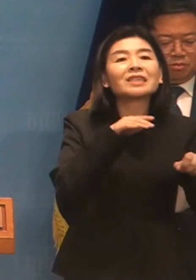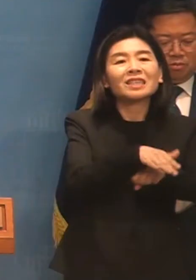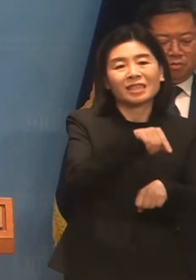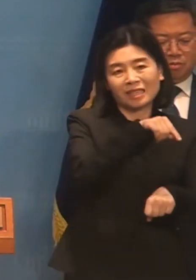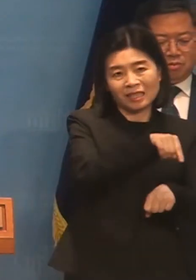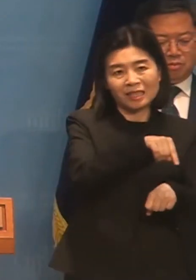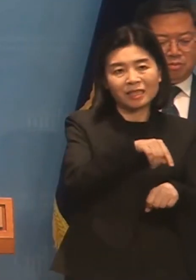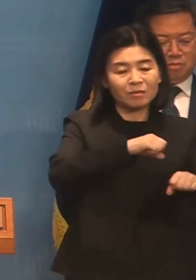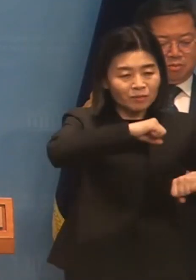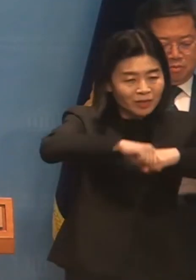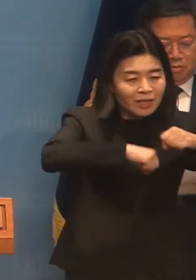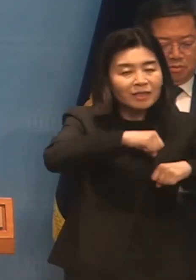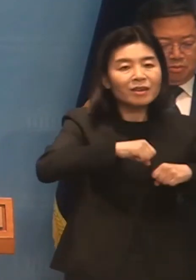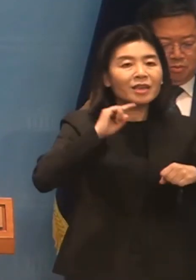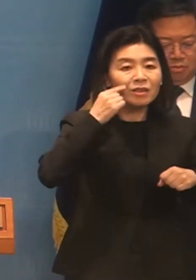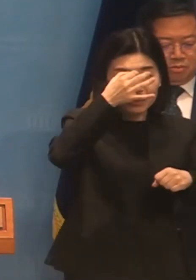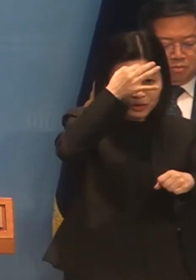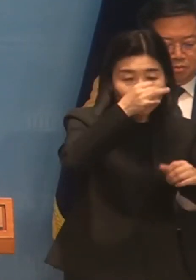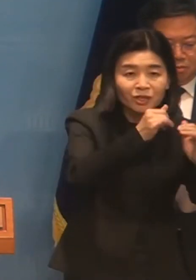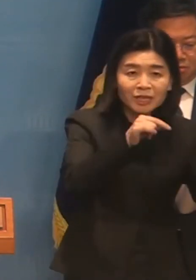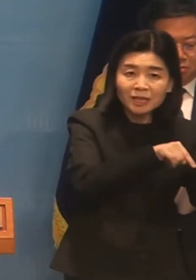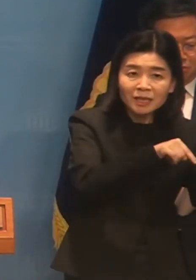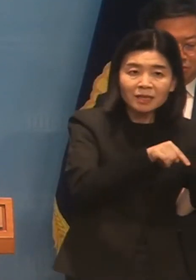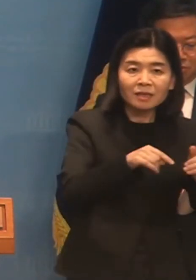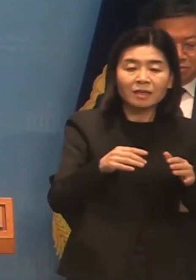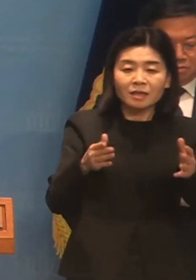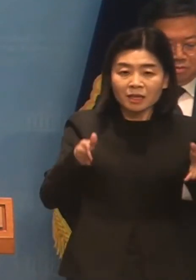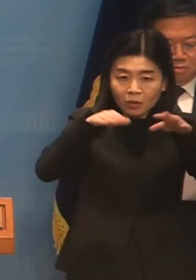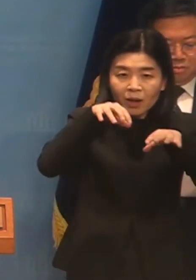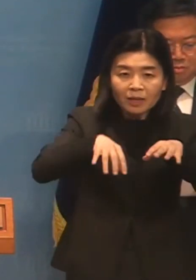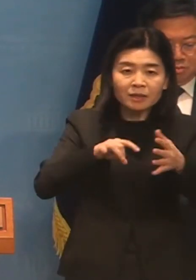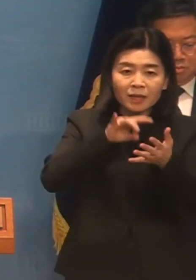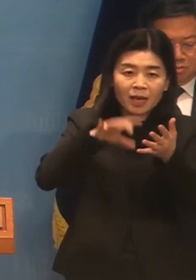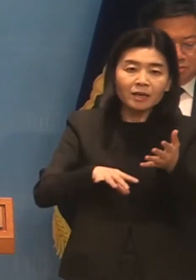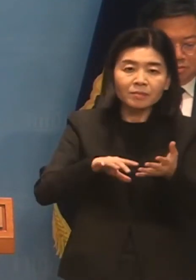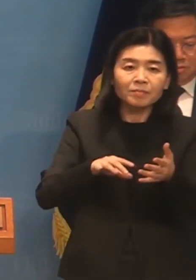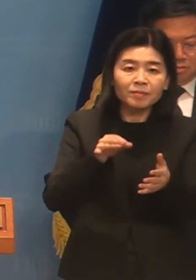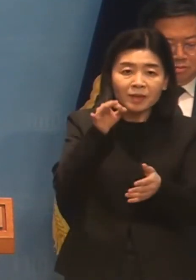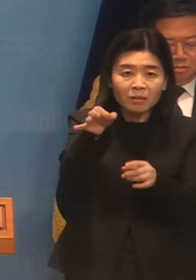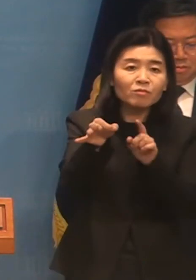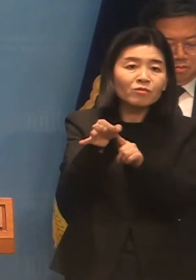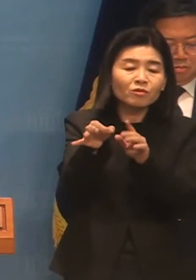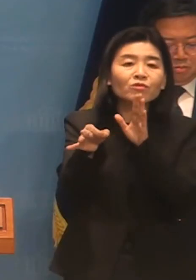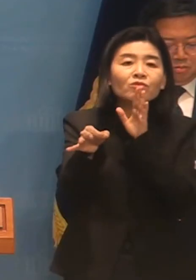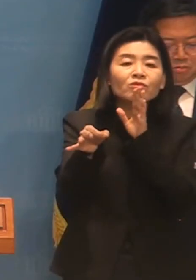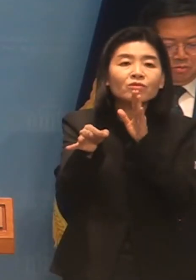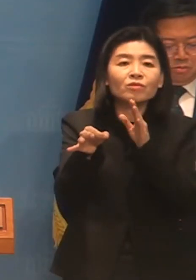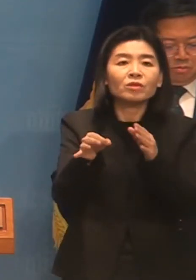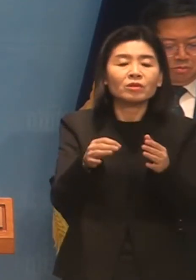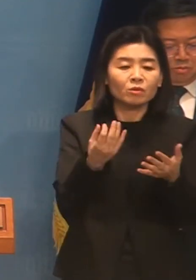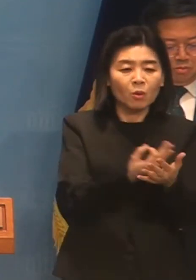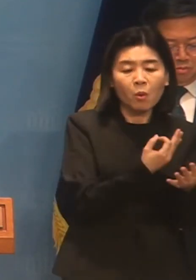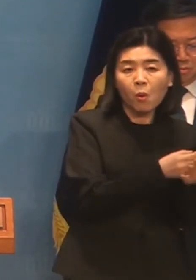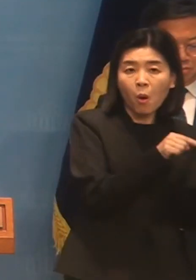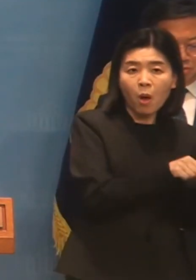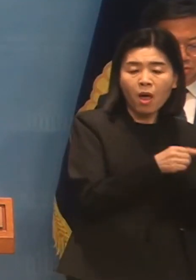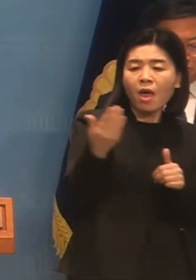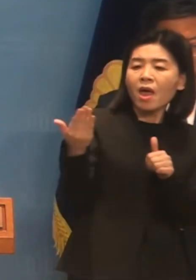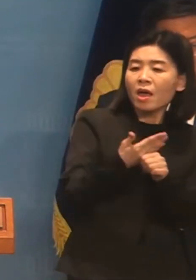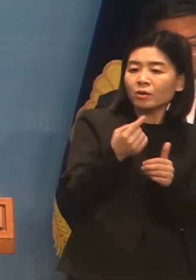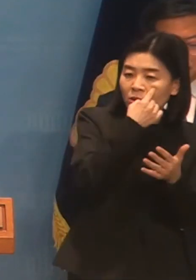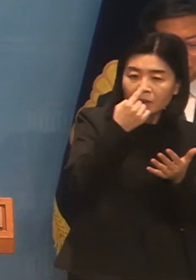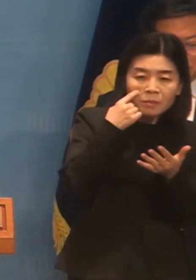예술인들은 기관이 세금을 대신 납부하는 원천 징수 형태로 소득이 매겨지는데, 이때 해촉